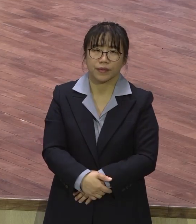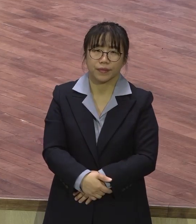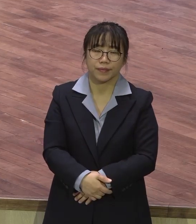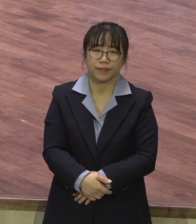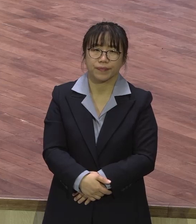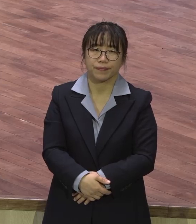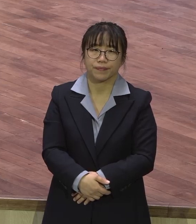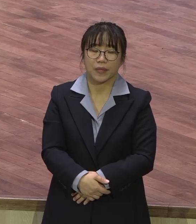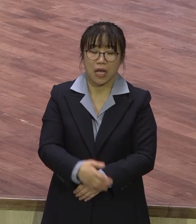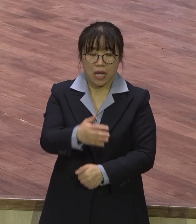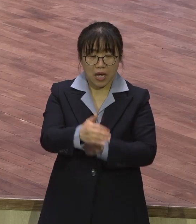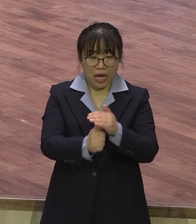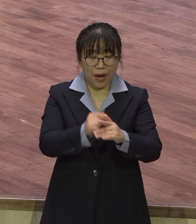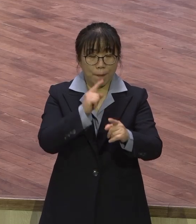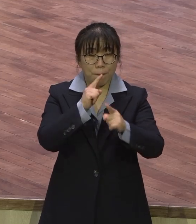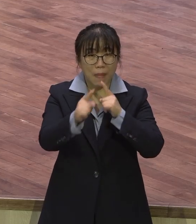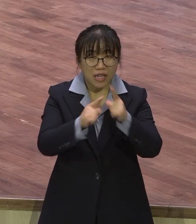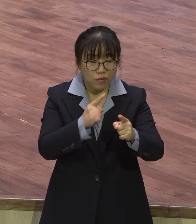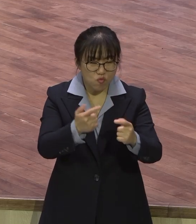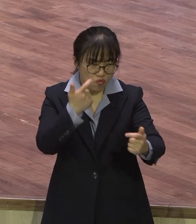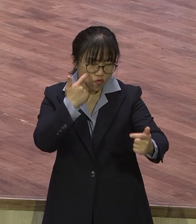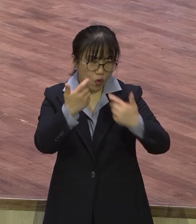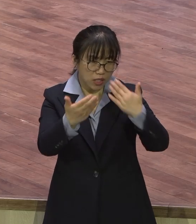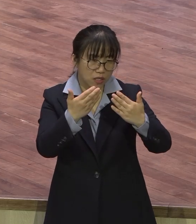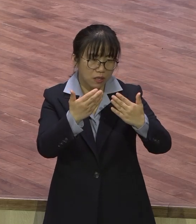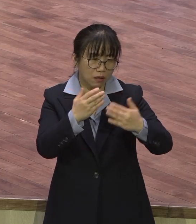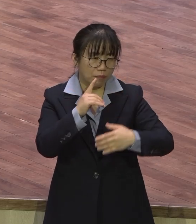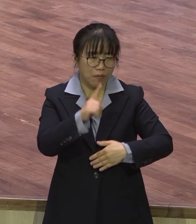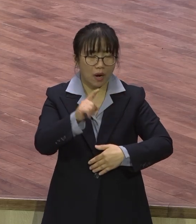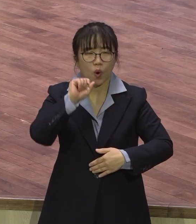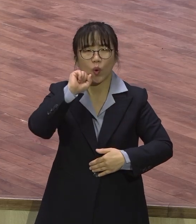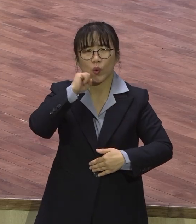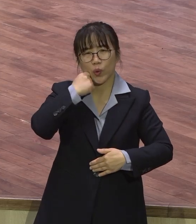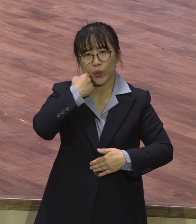분명하게 한 것이 아니라고 하면